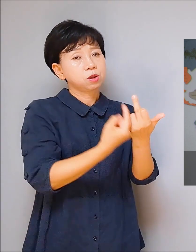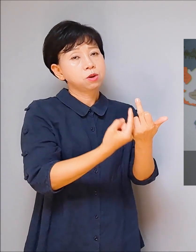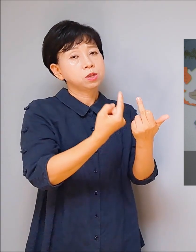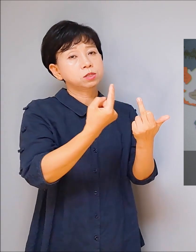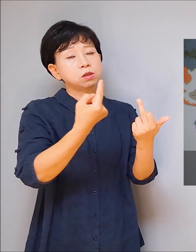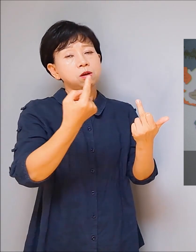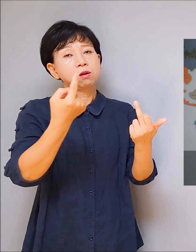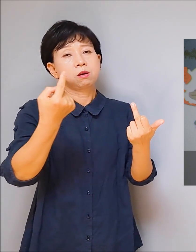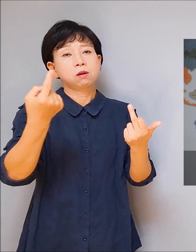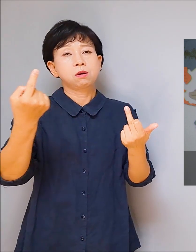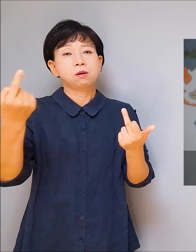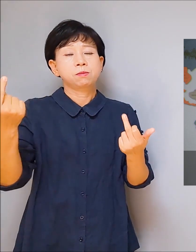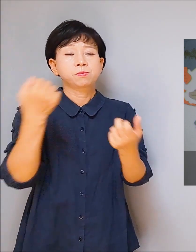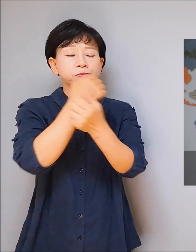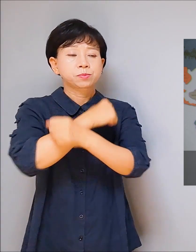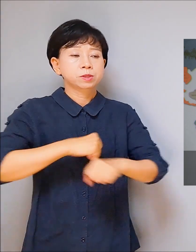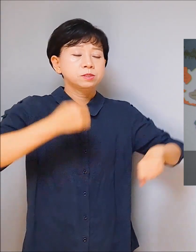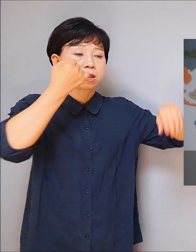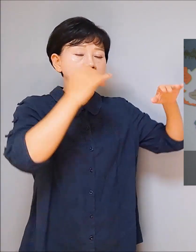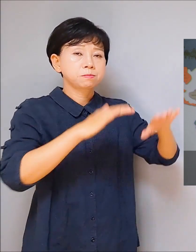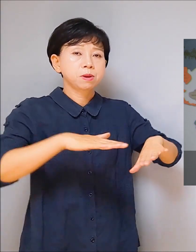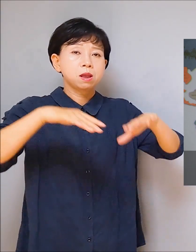언덕을 떠나서